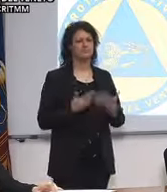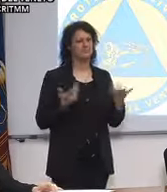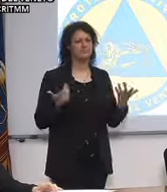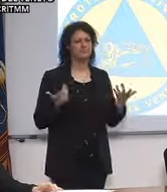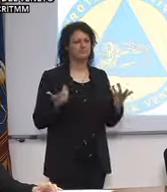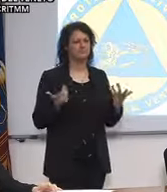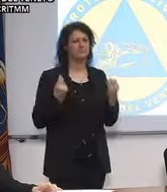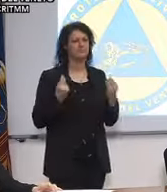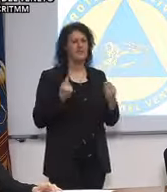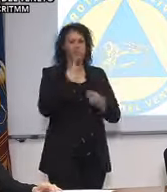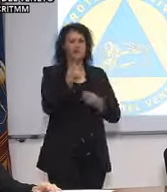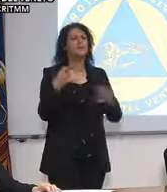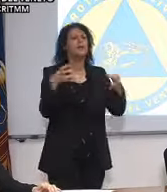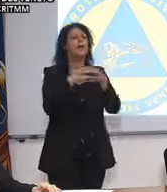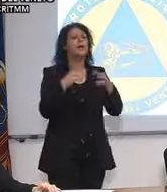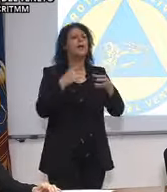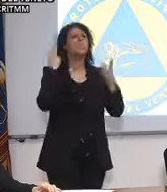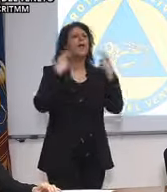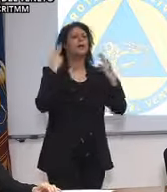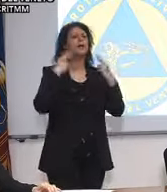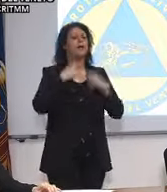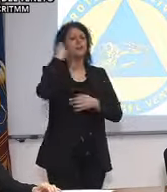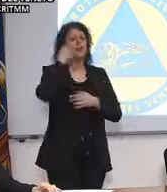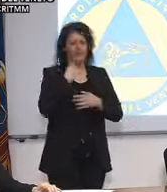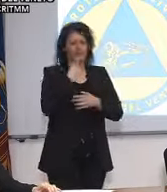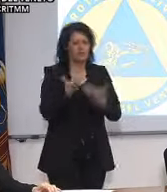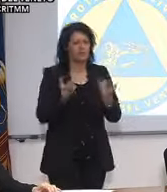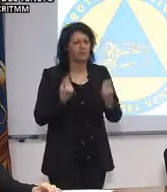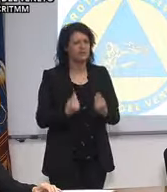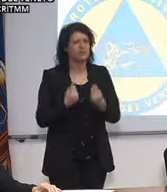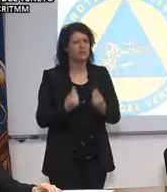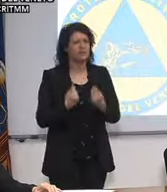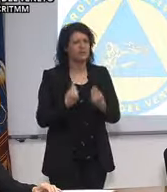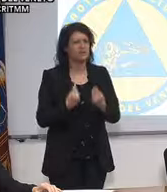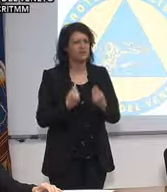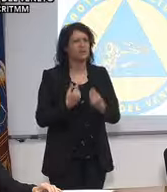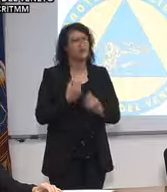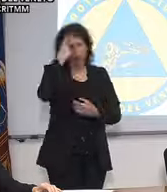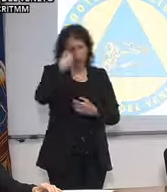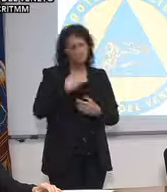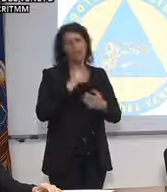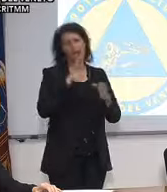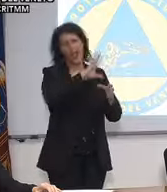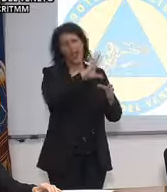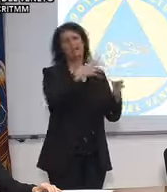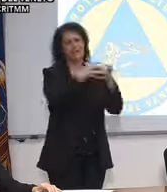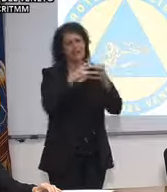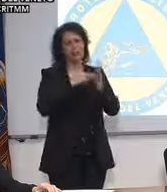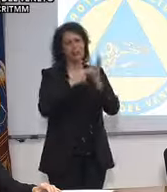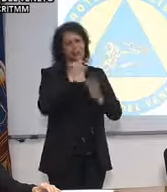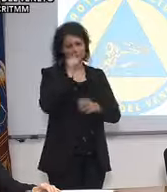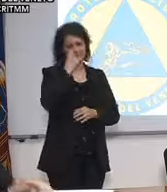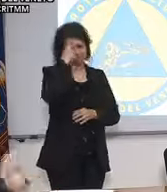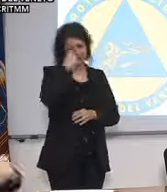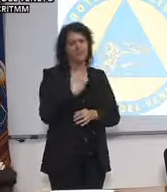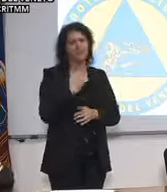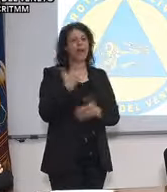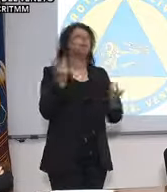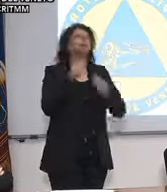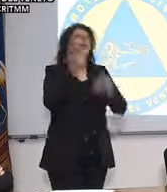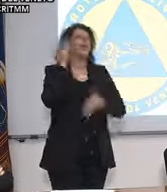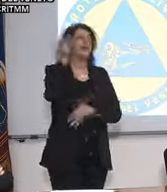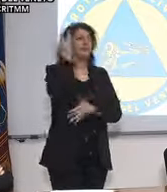dire ai barbieri e ai parrucchieri? È ovvio che ci sono anche altri che hanno problemi, non faccio sempre l'esempio, che a giugno non sono a